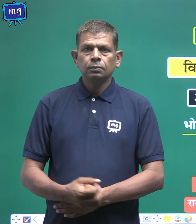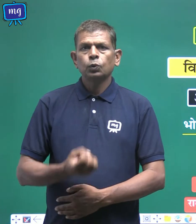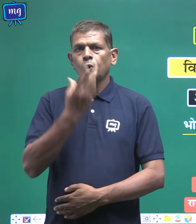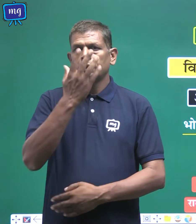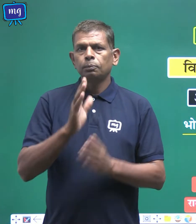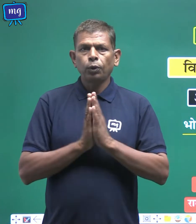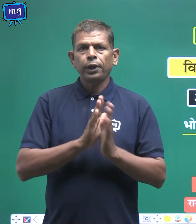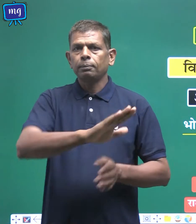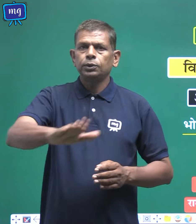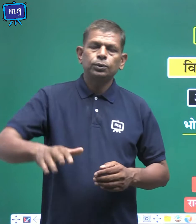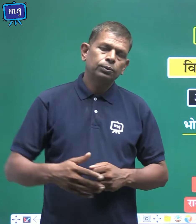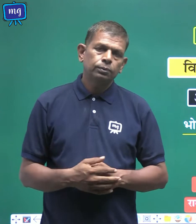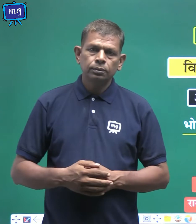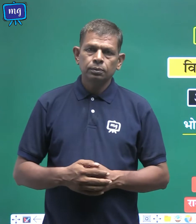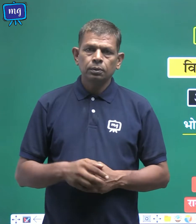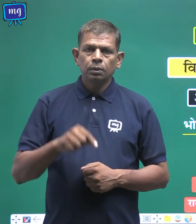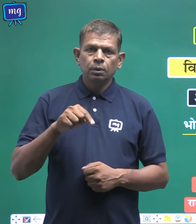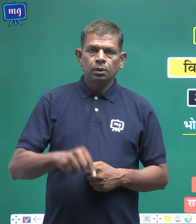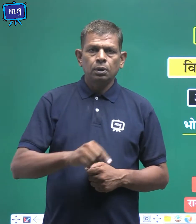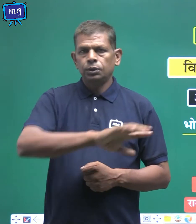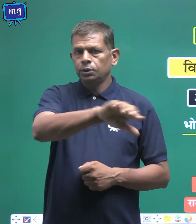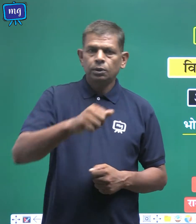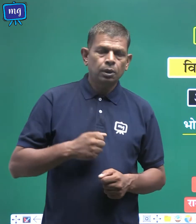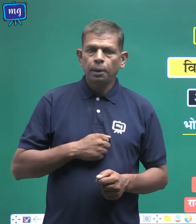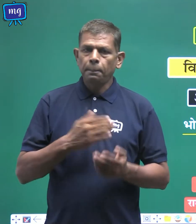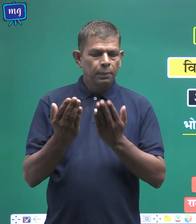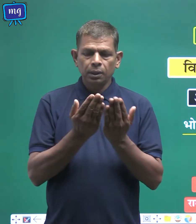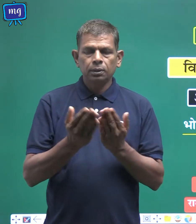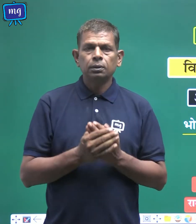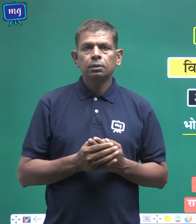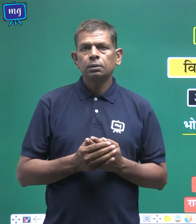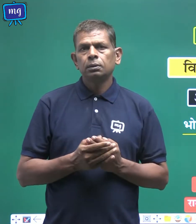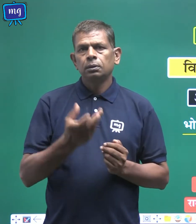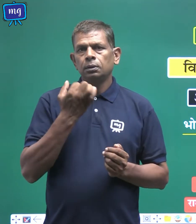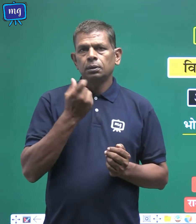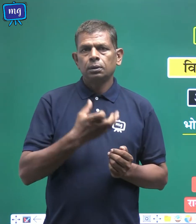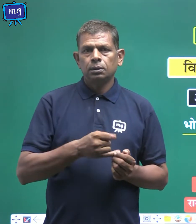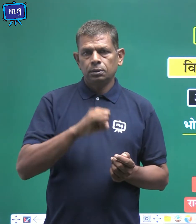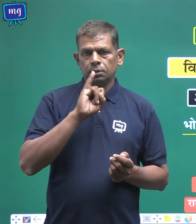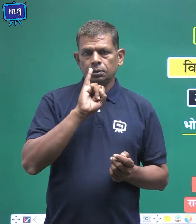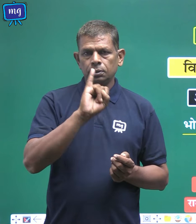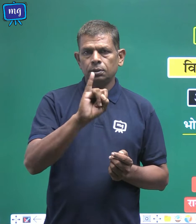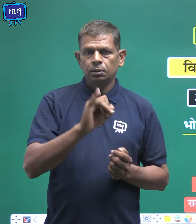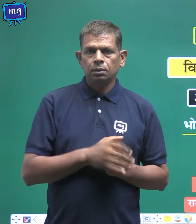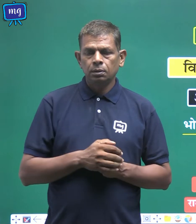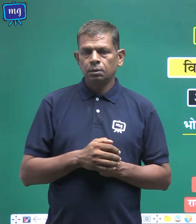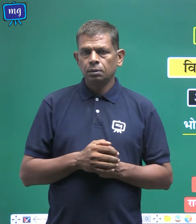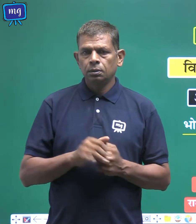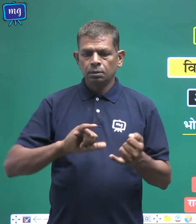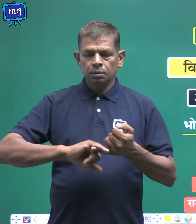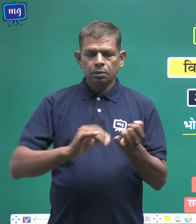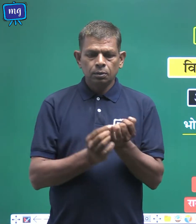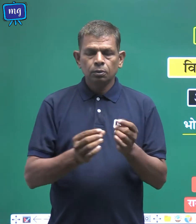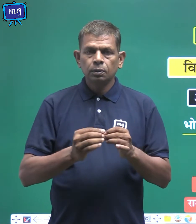गुड मॉर्निंग बच्चों। आज हम पढ़ेंगे कक्षा 6 विषय